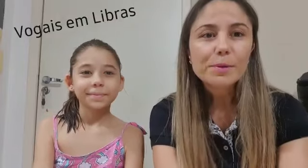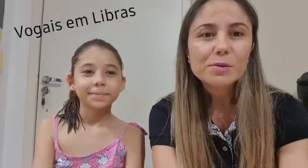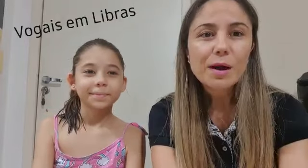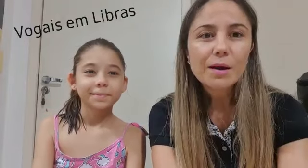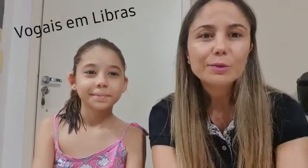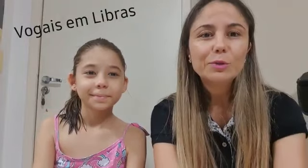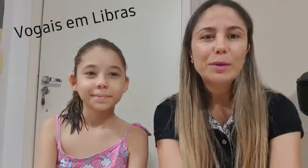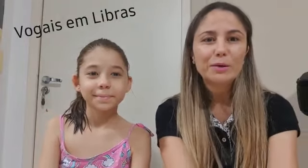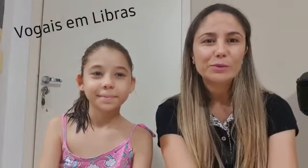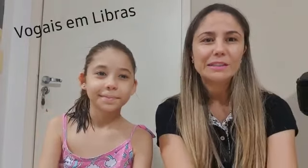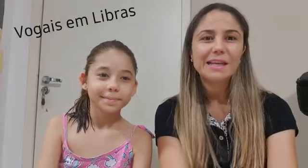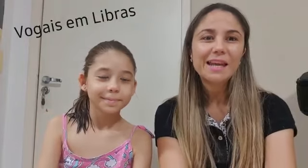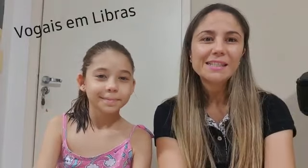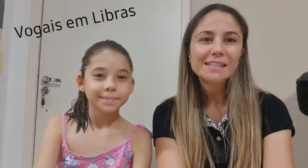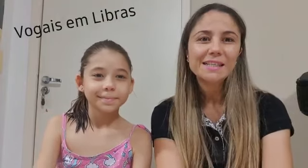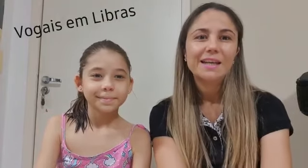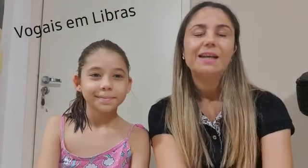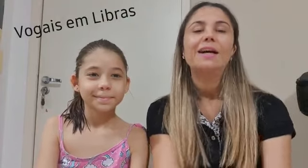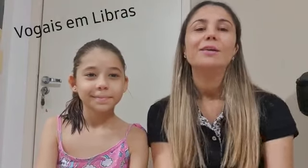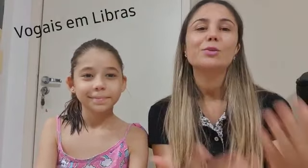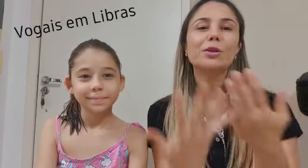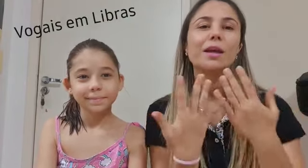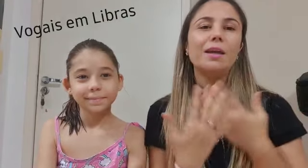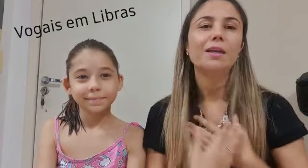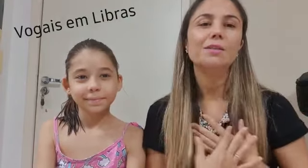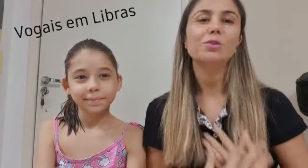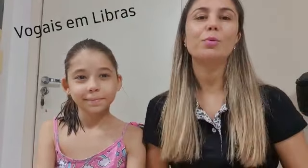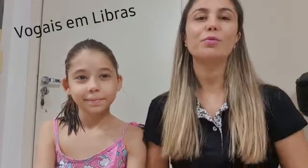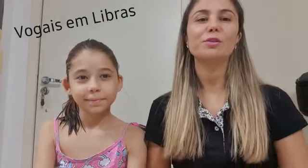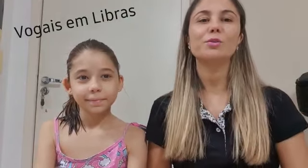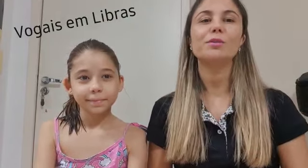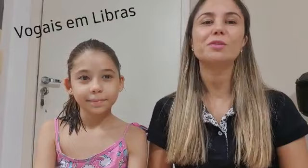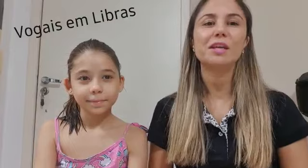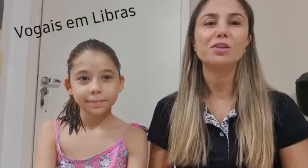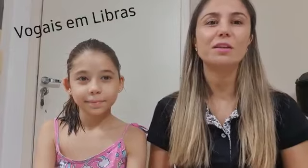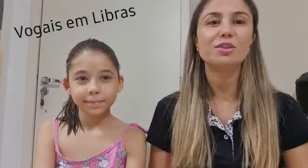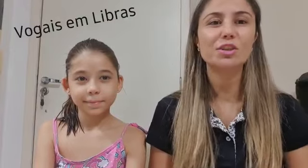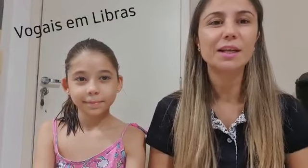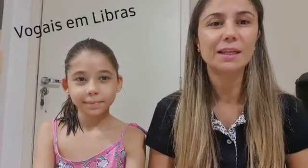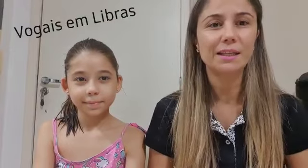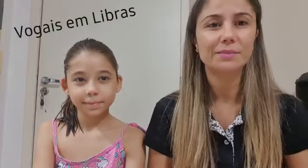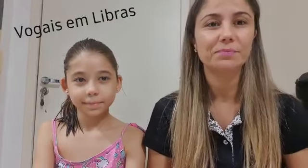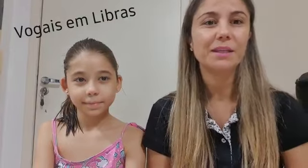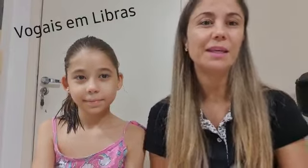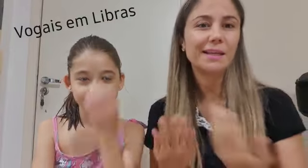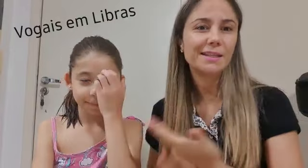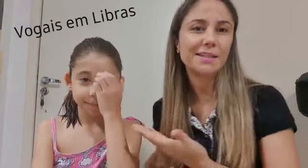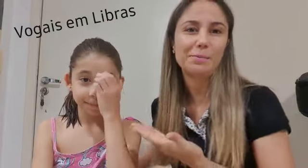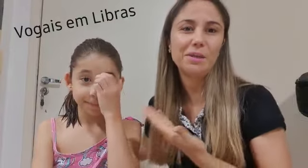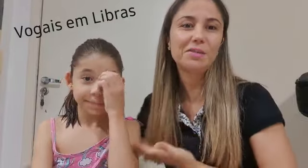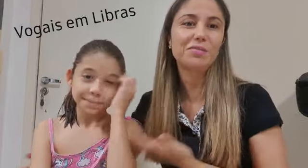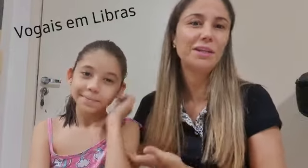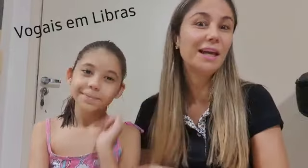Oi pessoal, tudo bem com vocês? Eu sou a Thais, eu sou professora do CEI Jardim Janaína. E aqui está a minha filha...